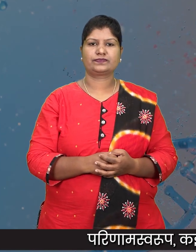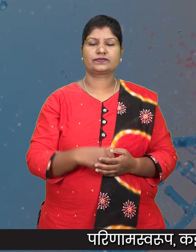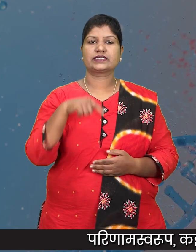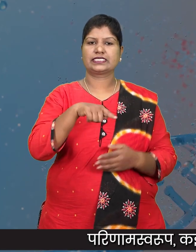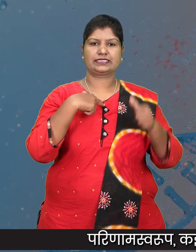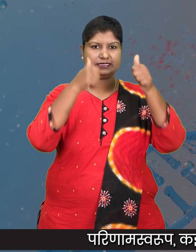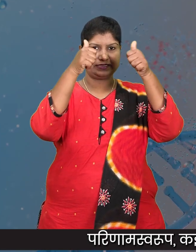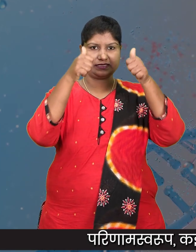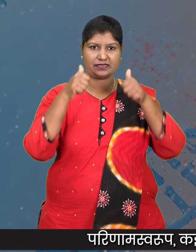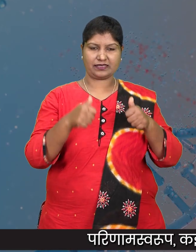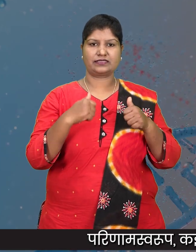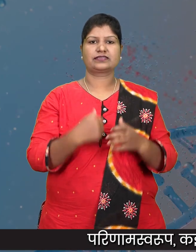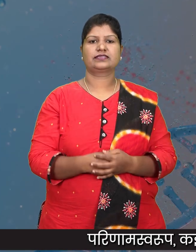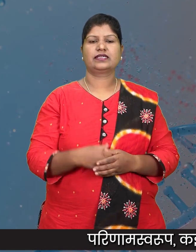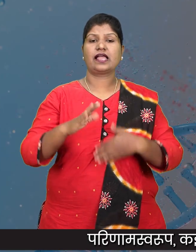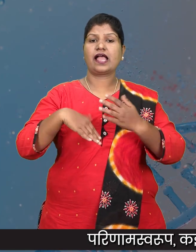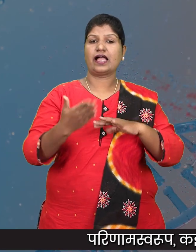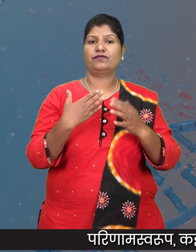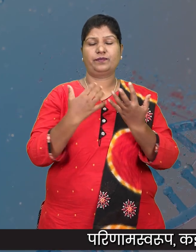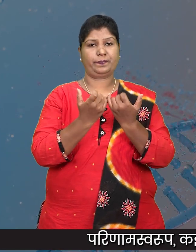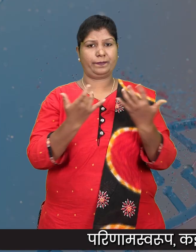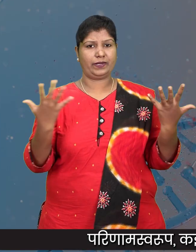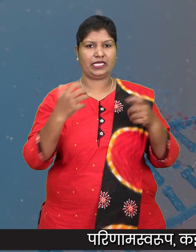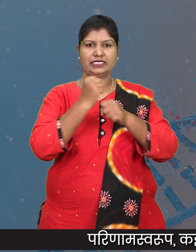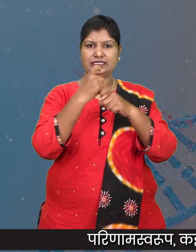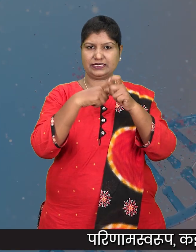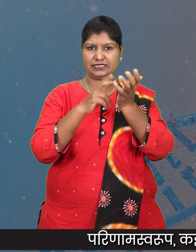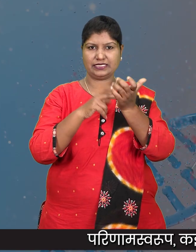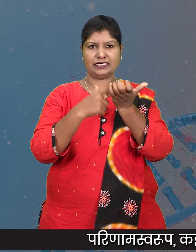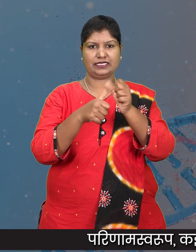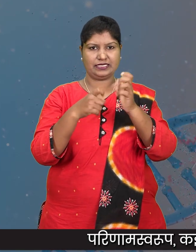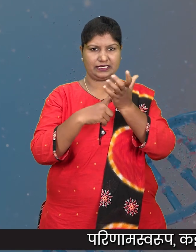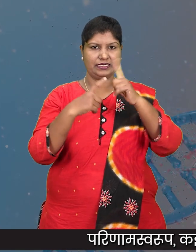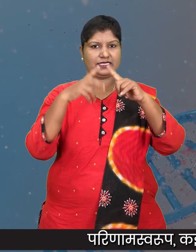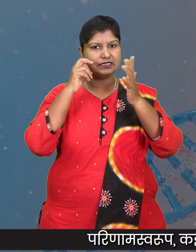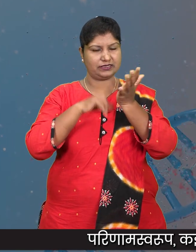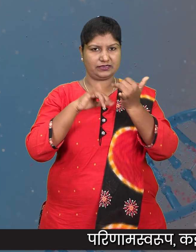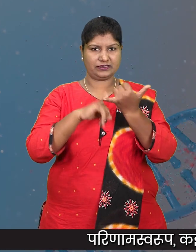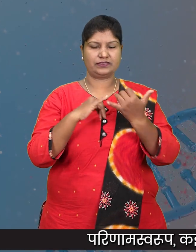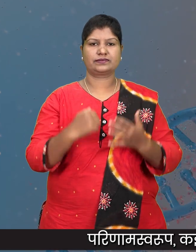परिणाम स्वरूप कई पीढ़ियों के बाद परिवर्तन जमा हो सकते हैं